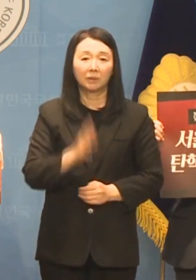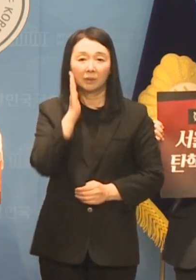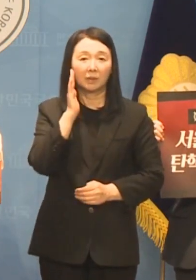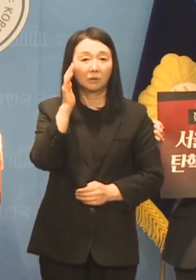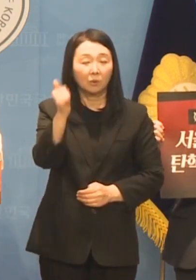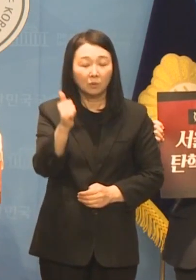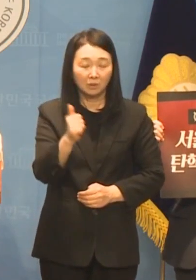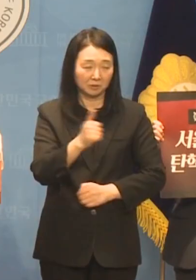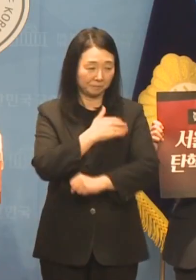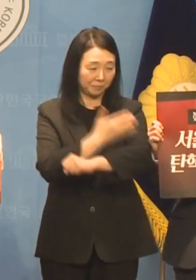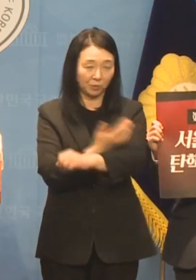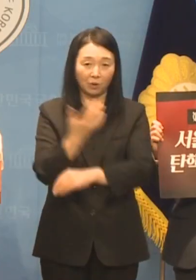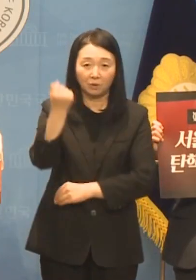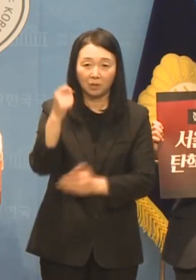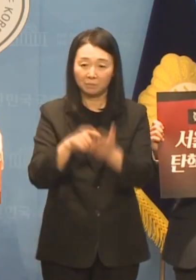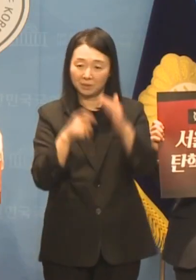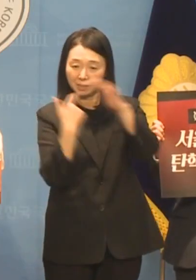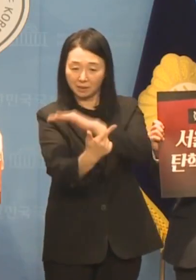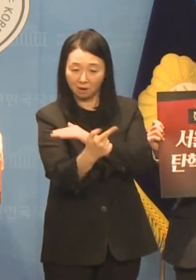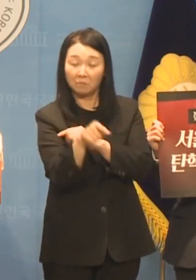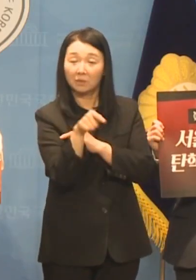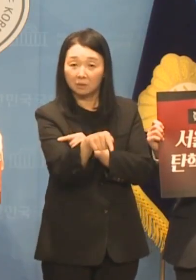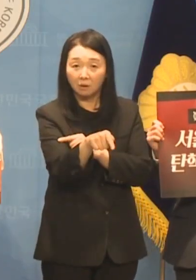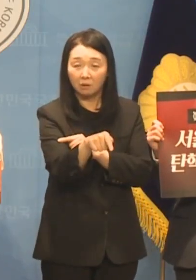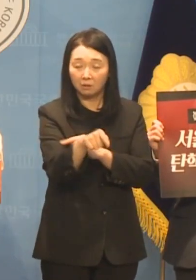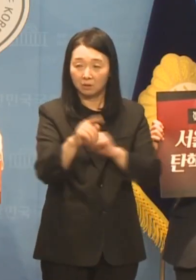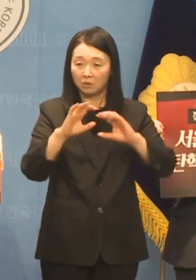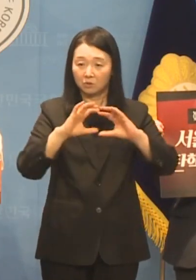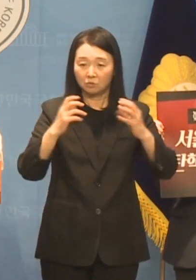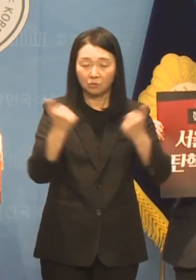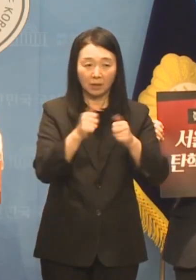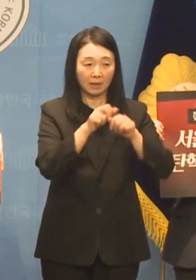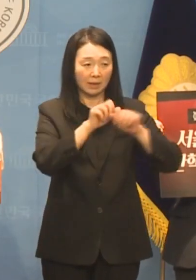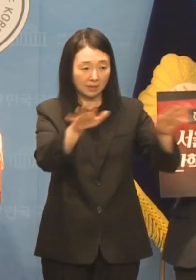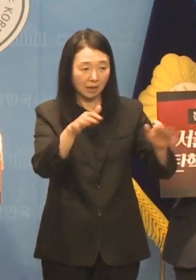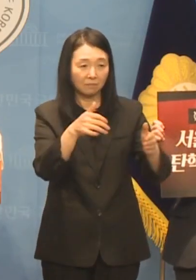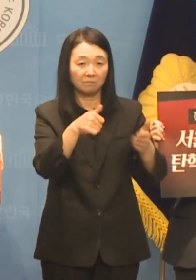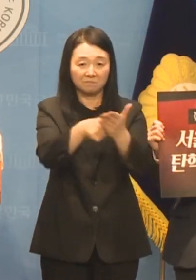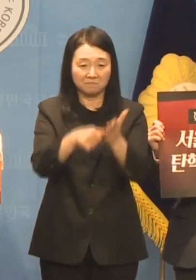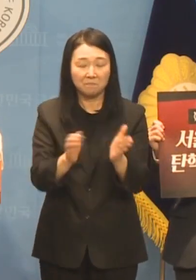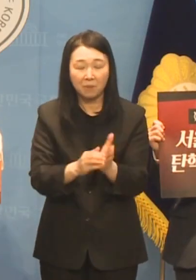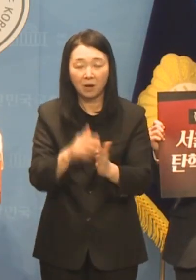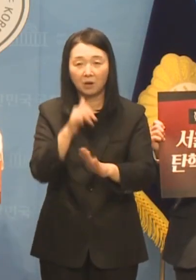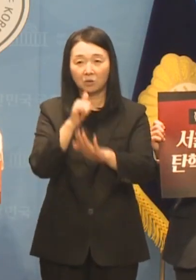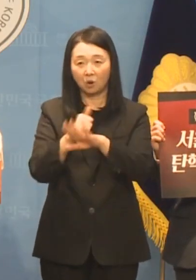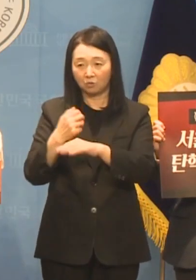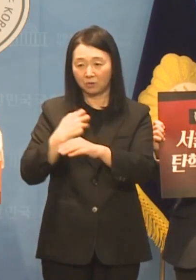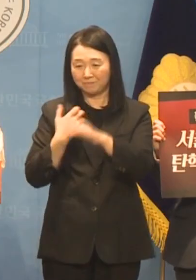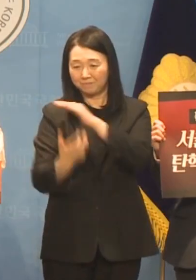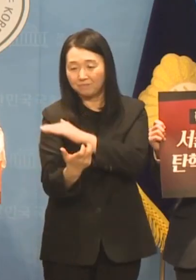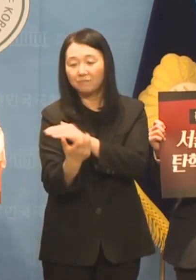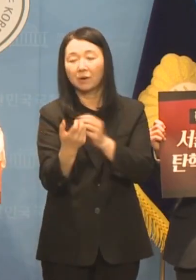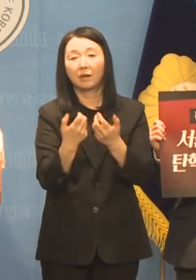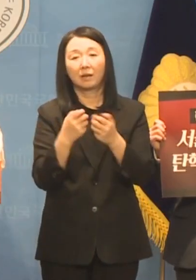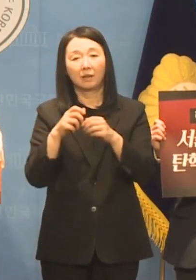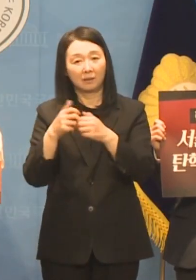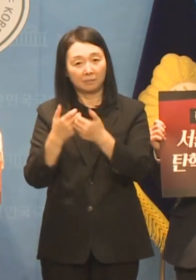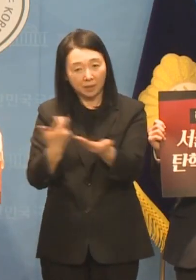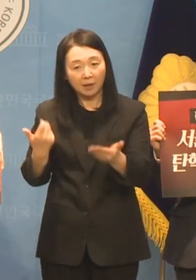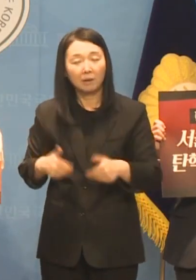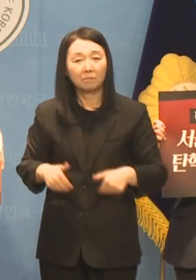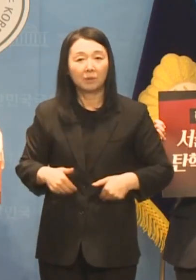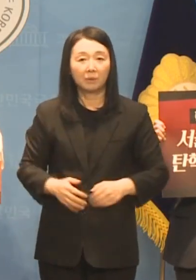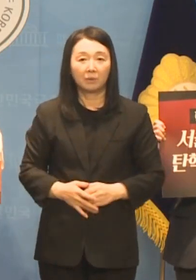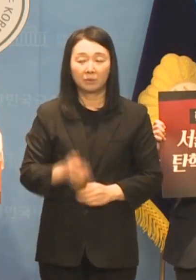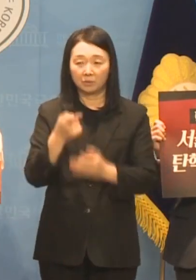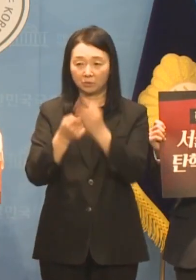대통령의 고유 권한인 비상계엄 역시 국회 해산권이 의결되면 계엄군은 해산해야 합니다. 윤석열